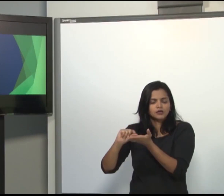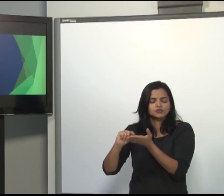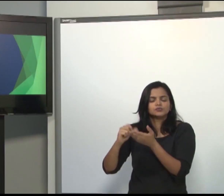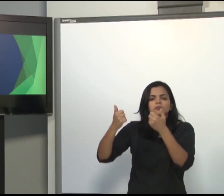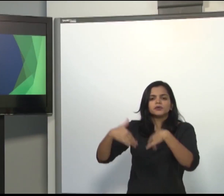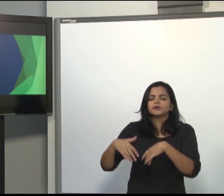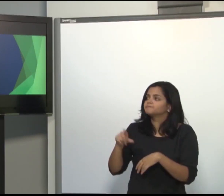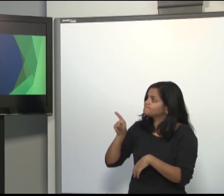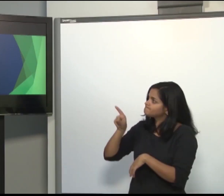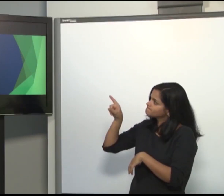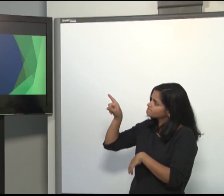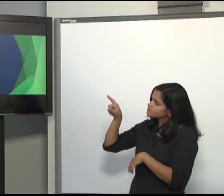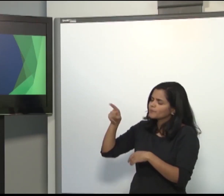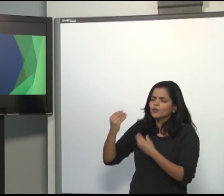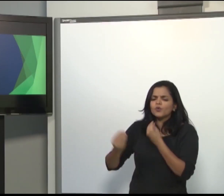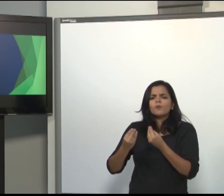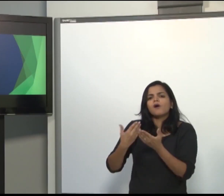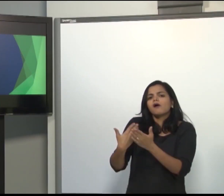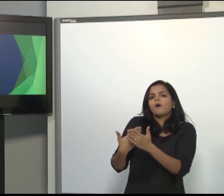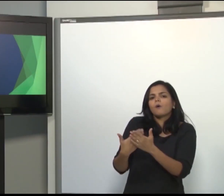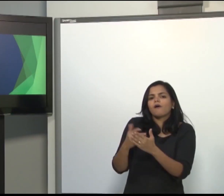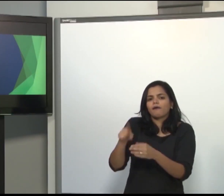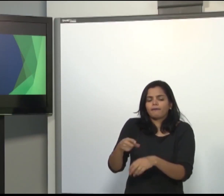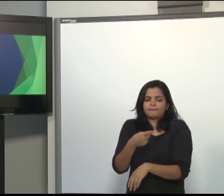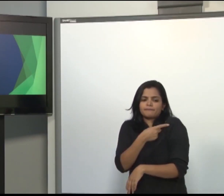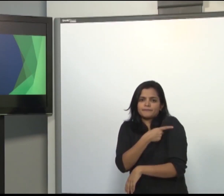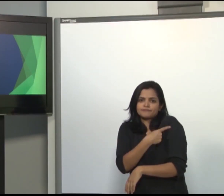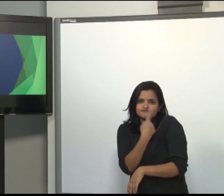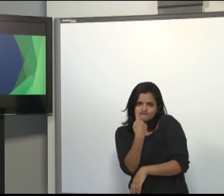ensino. Temos aqui artigos que falam sobre isso.